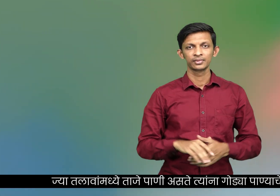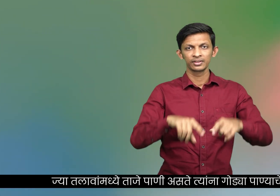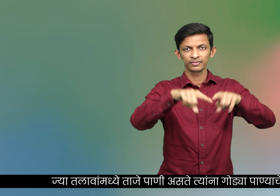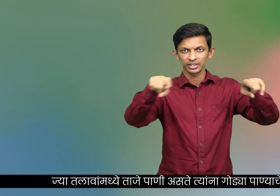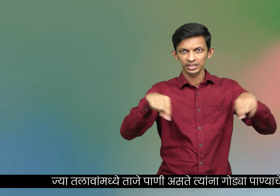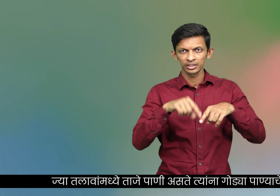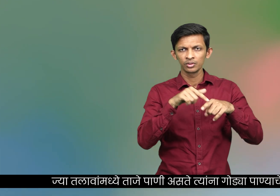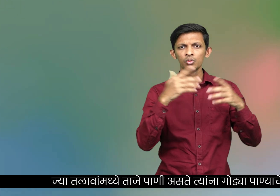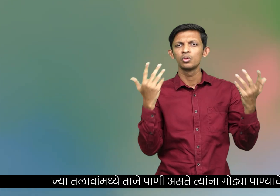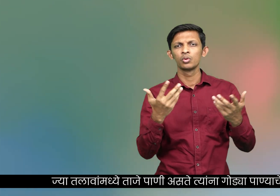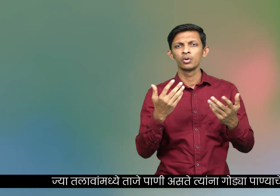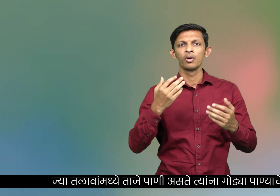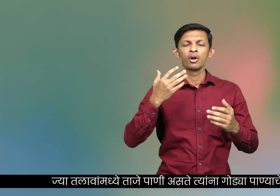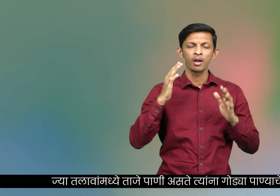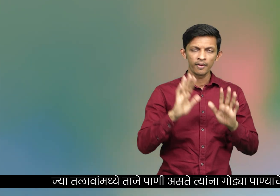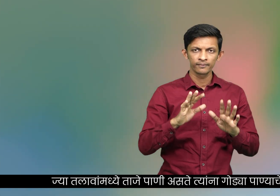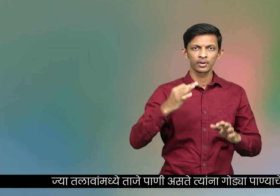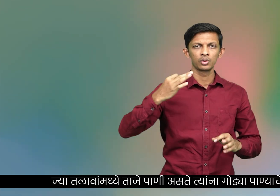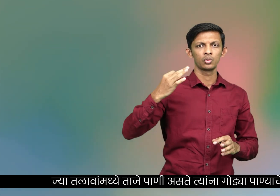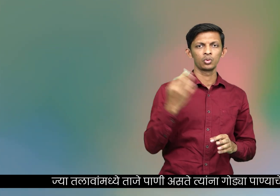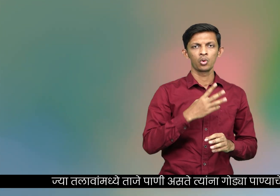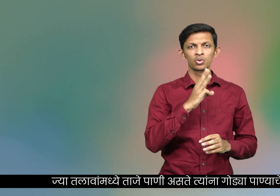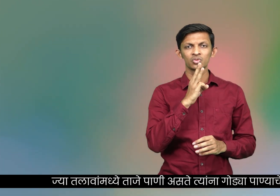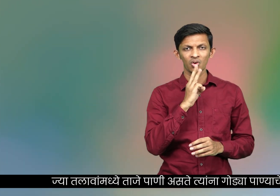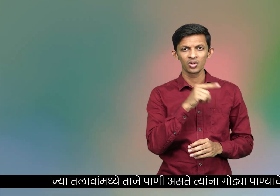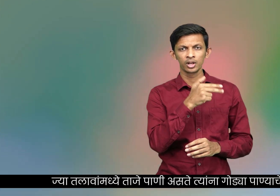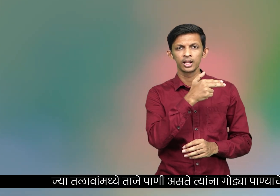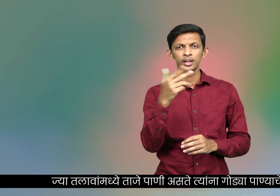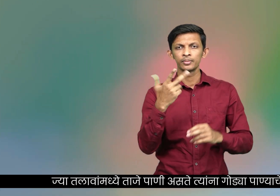ज्या तलावांमध्ये ताजं पाणी असतं त्यांना गोड्या पाण्याचे तलाव म्हणतात.